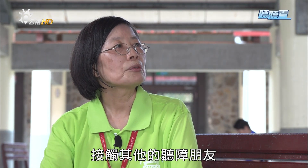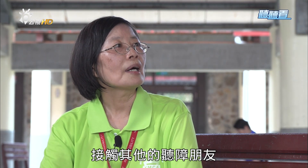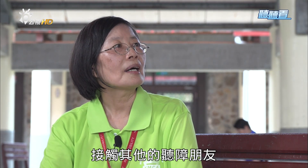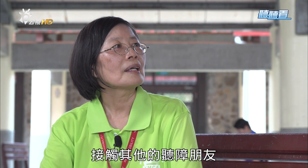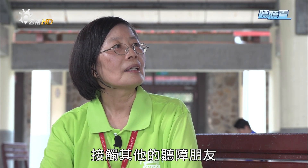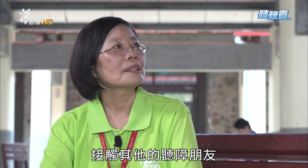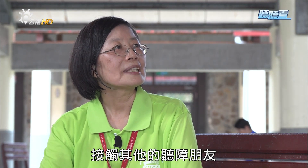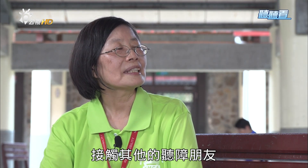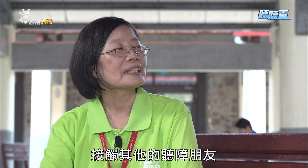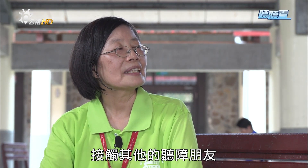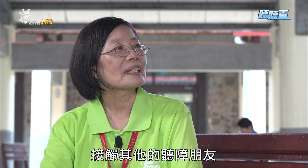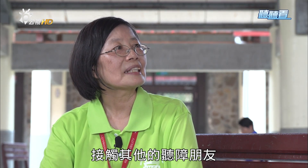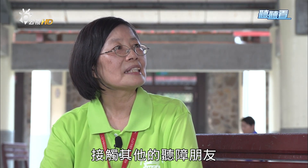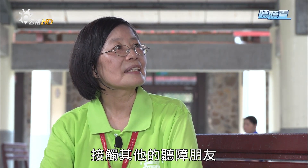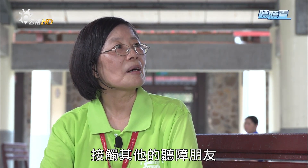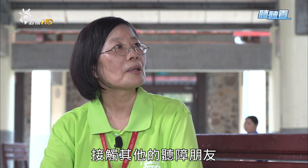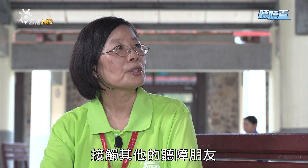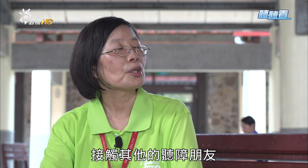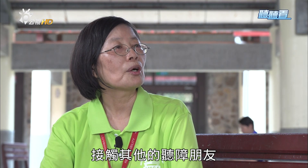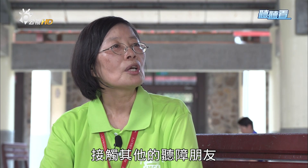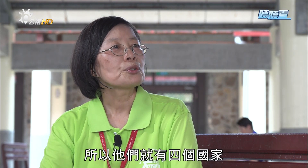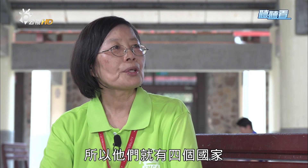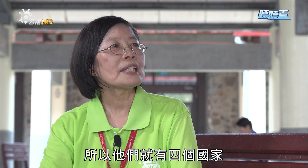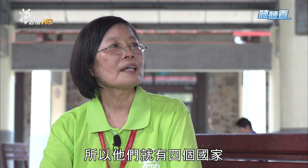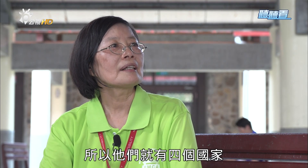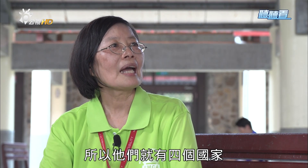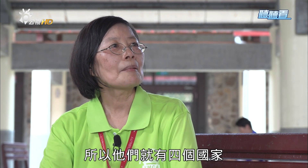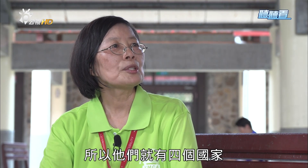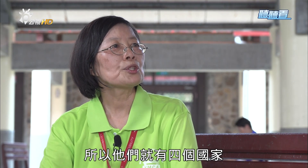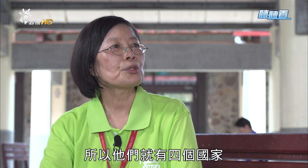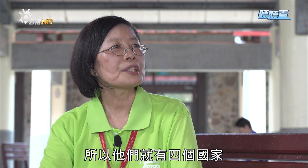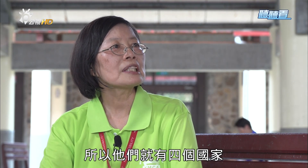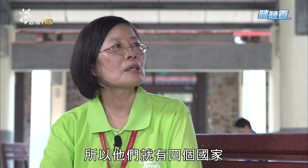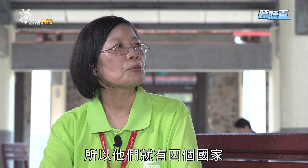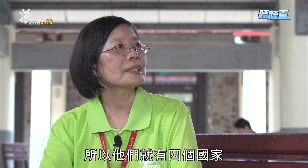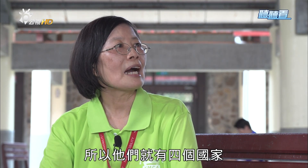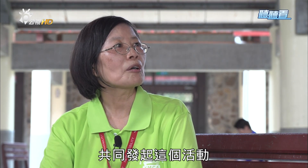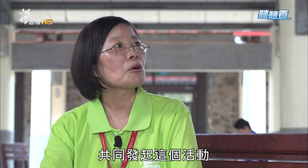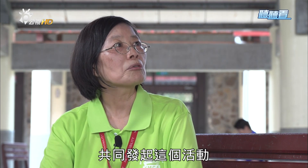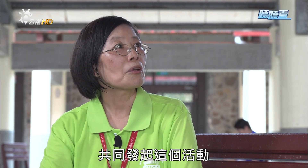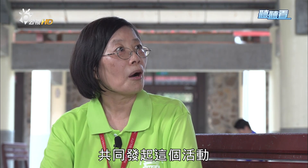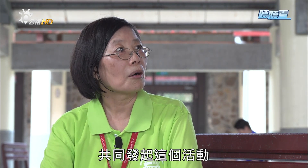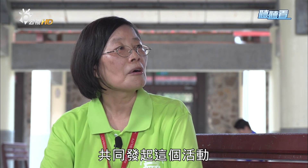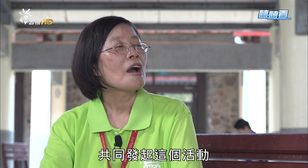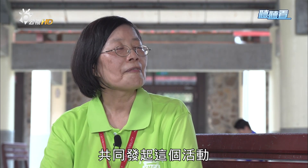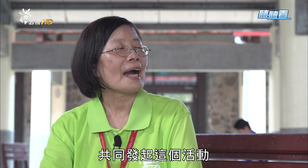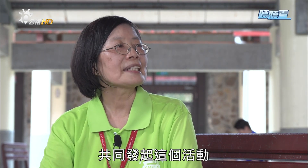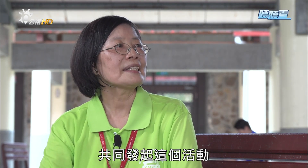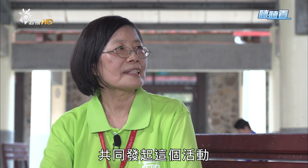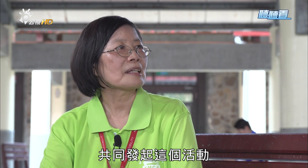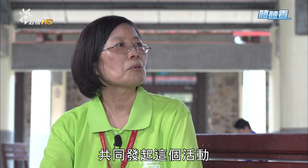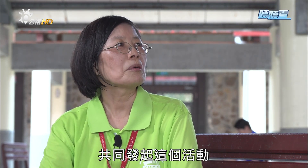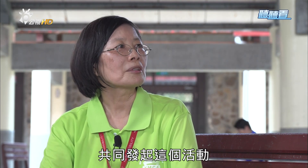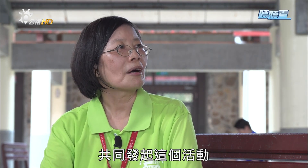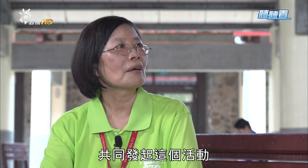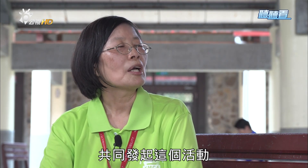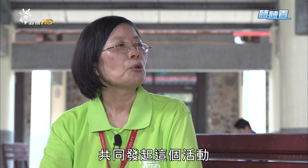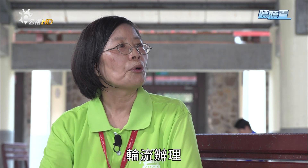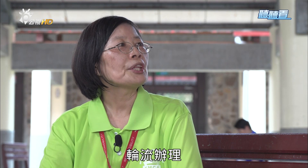触其他的听障朋友，所以呢他们就有四个国家共同发起这个活动，轮